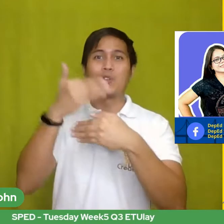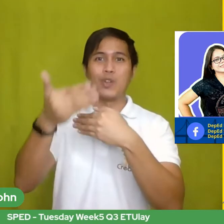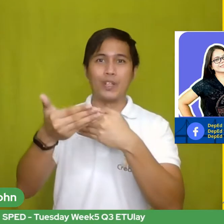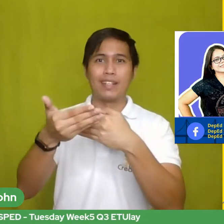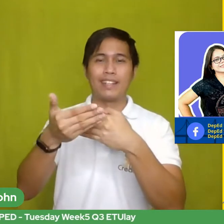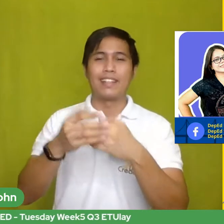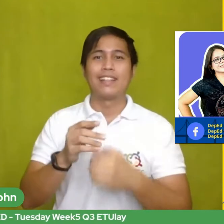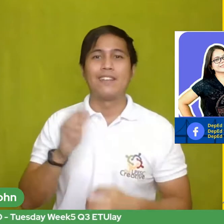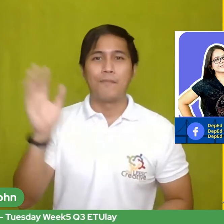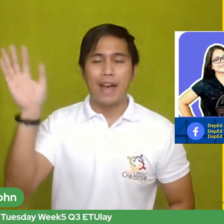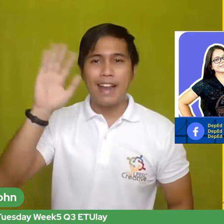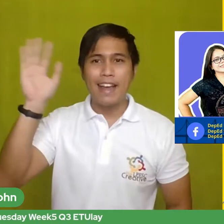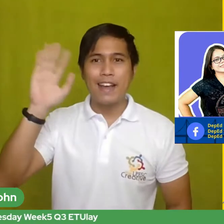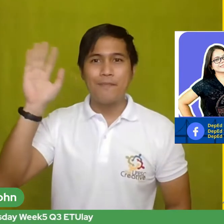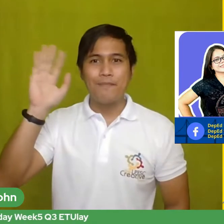susunod. Paalam!